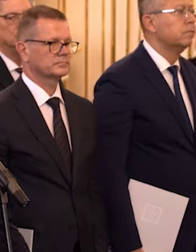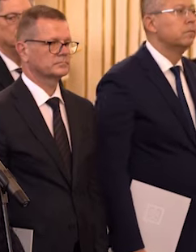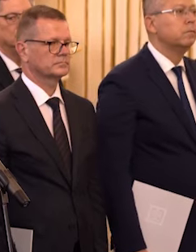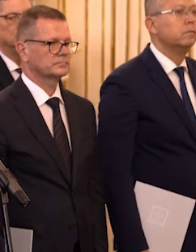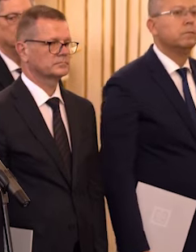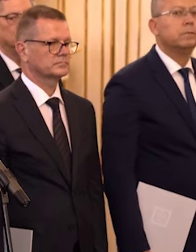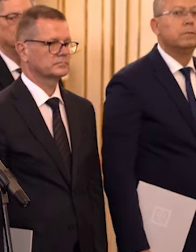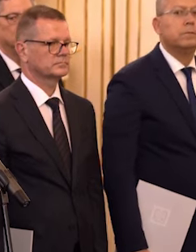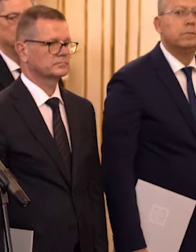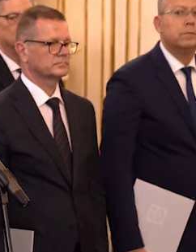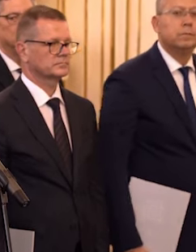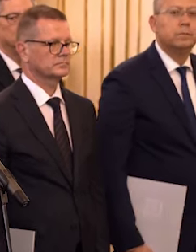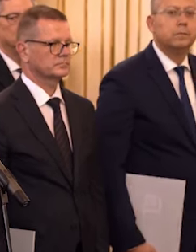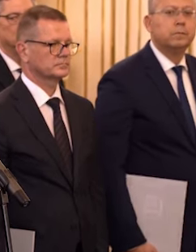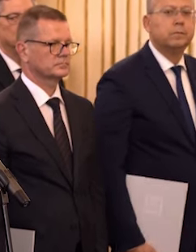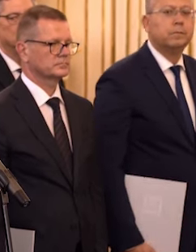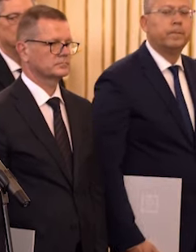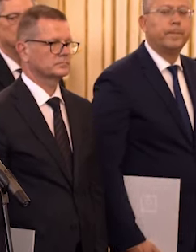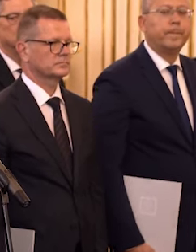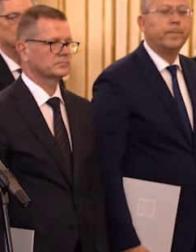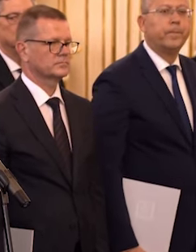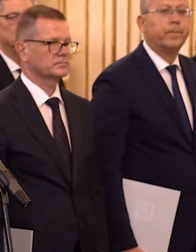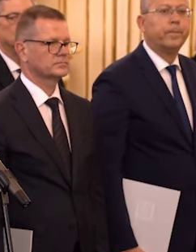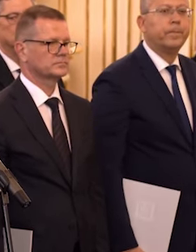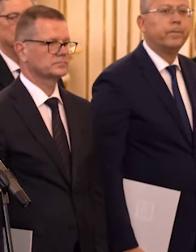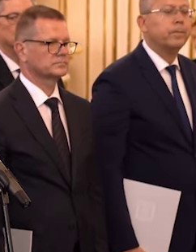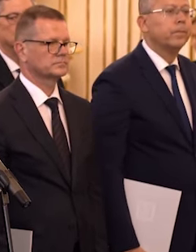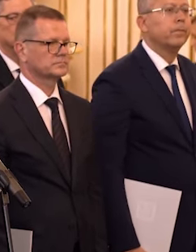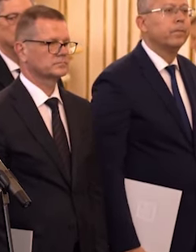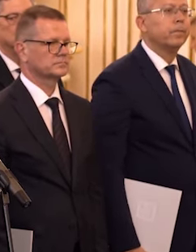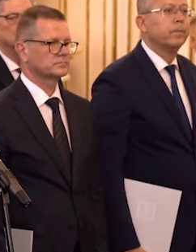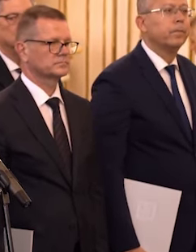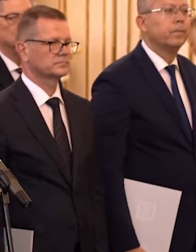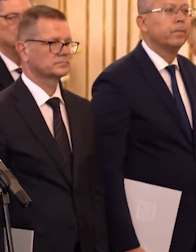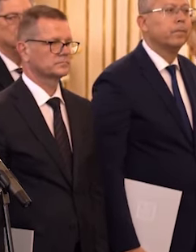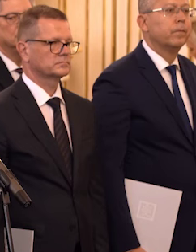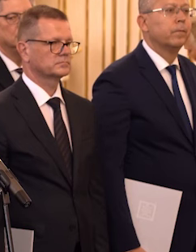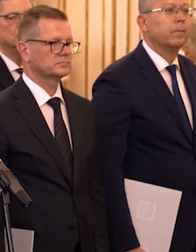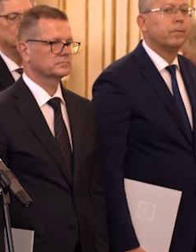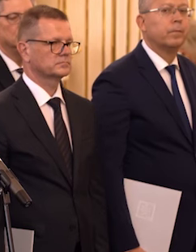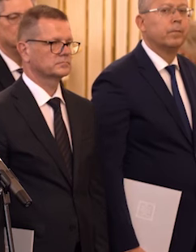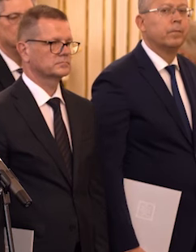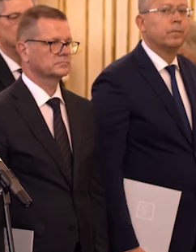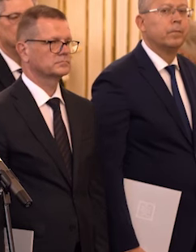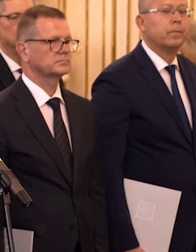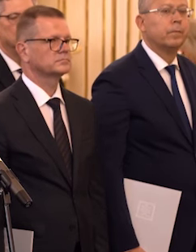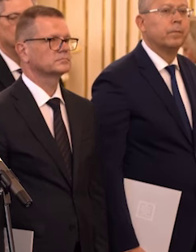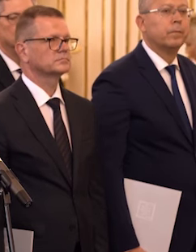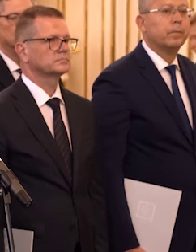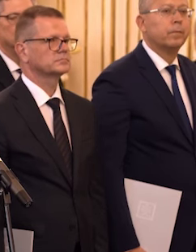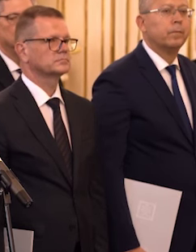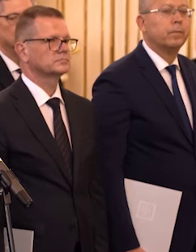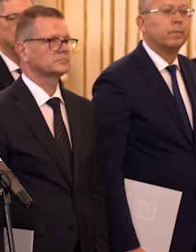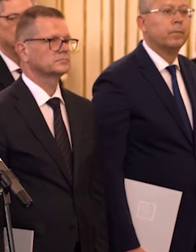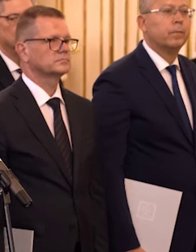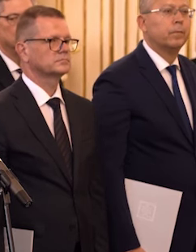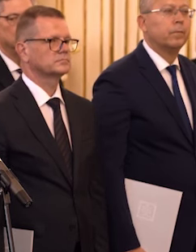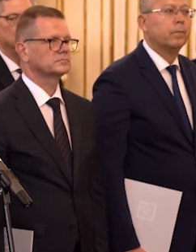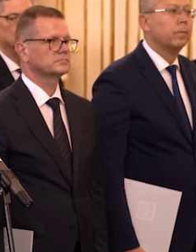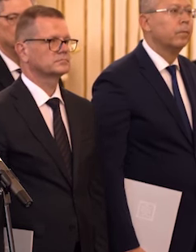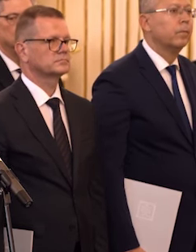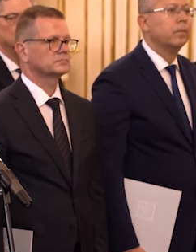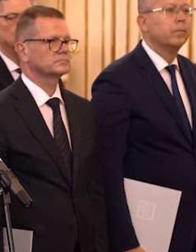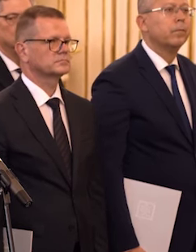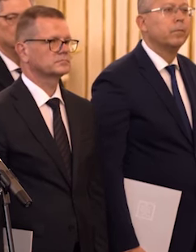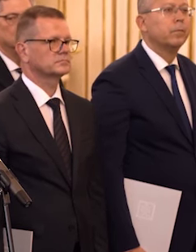Vážená pani prezidentka, veľmi rád by som vám poďakoval za vykonanie tohto slávnostného aktu menovania predsedu vlády